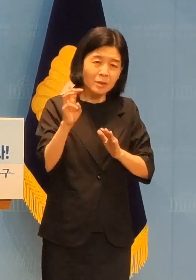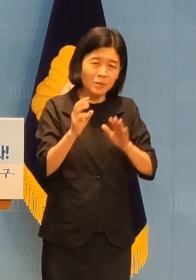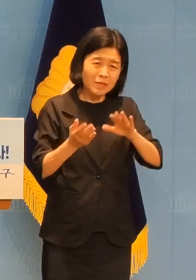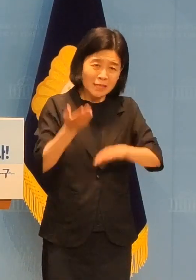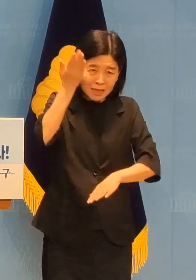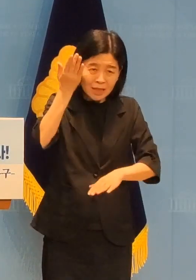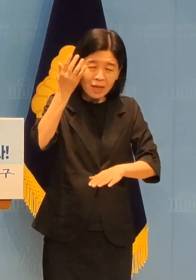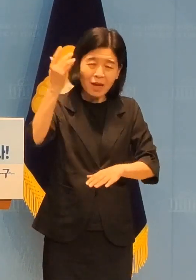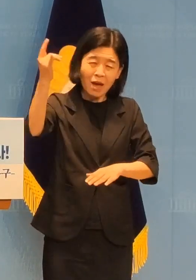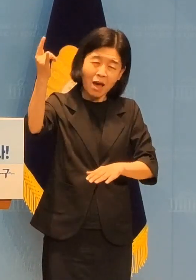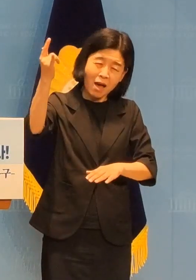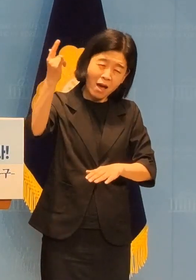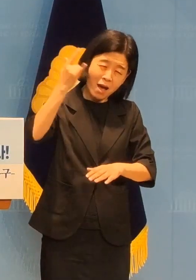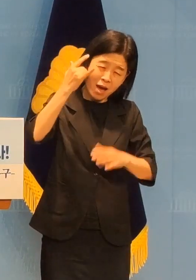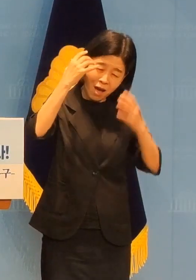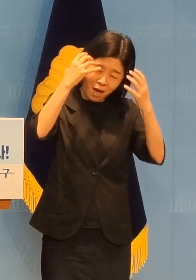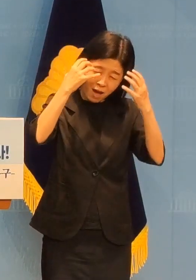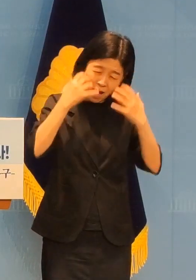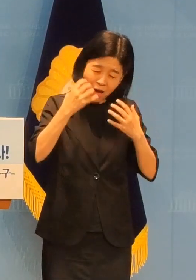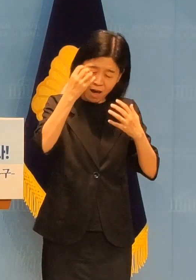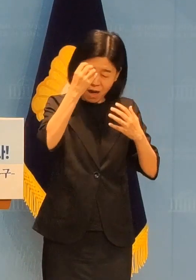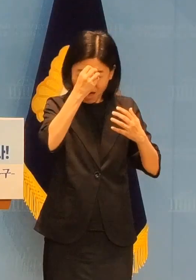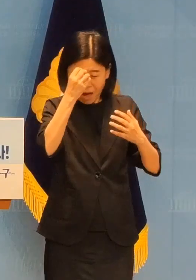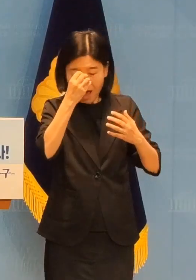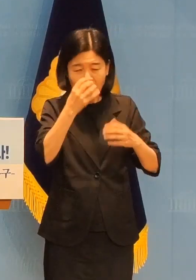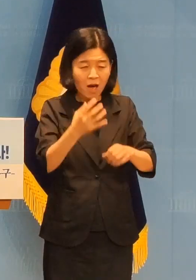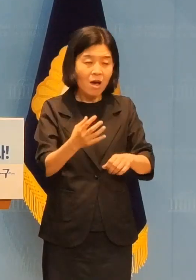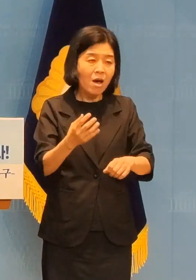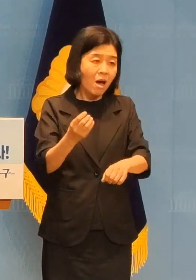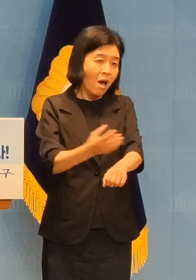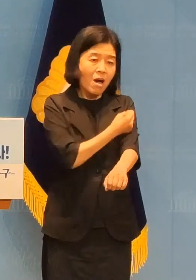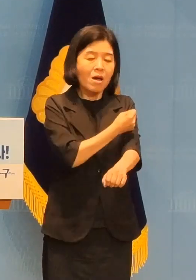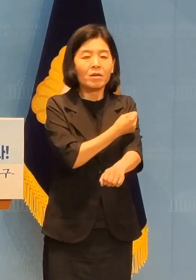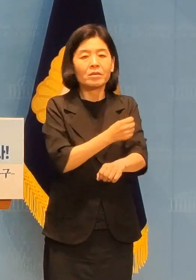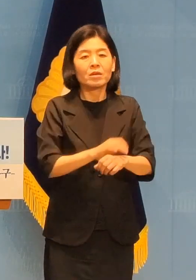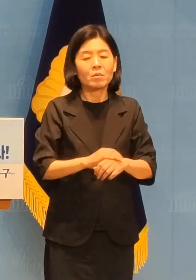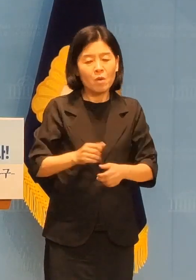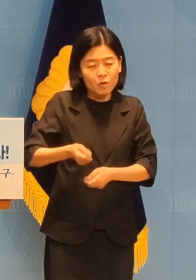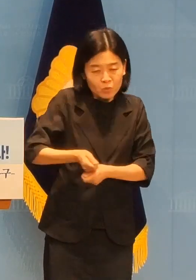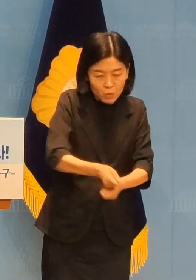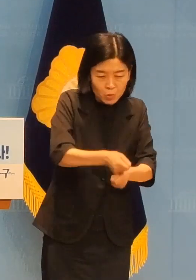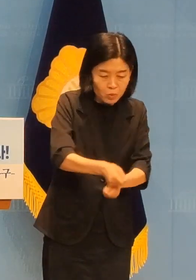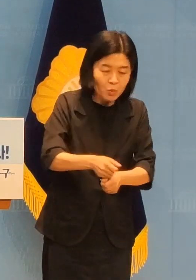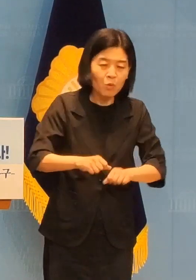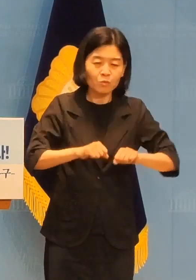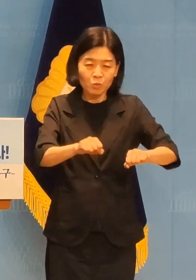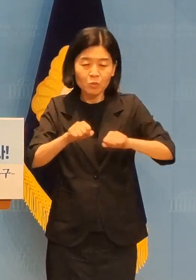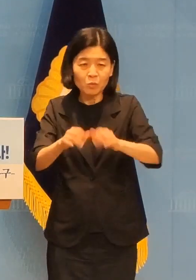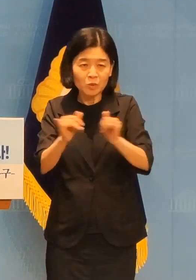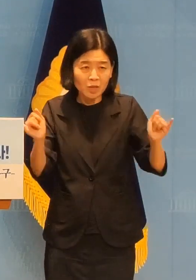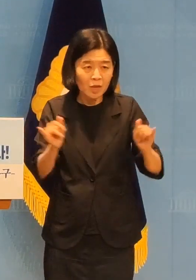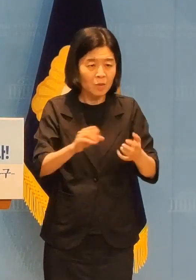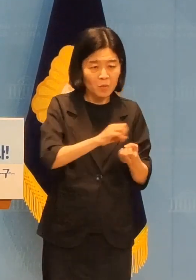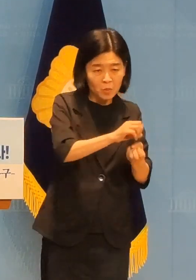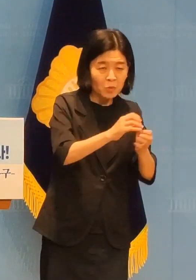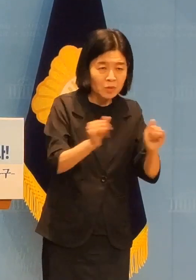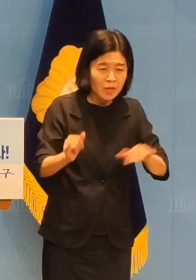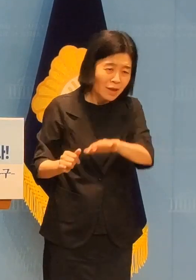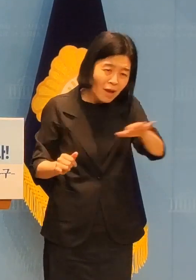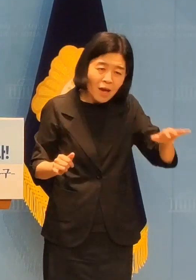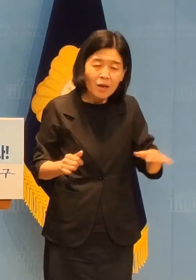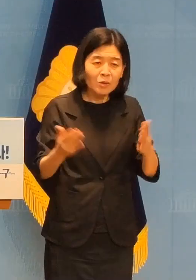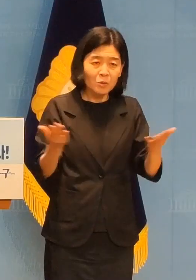상황에서도 고된 노동을 이어가야 하는 환경미화 노동자를 비롯해 수많은 노동자들의 대책은